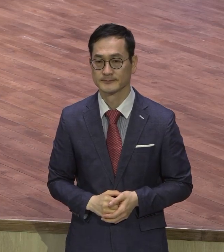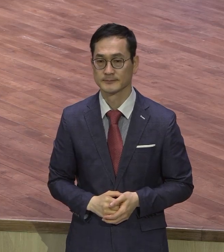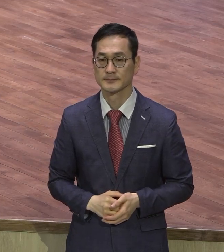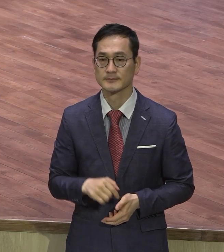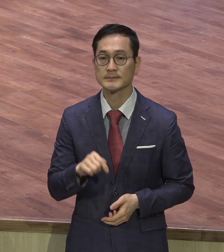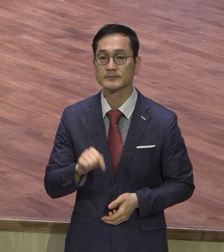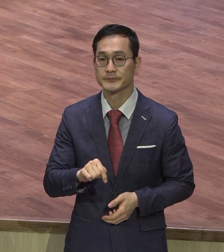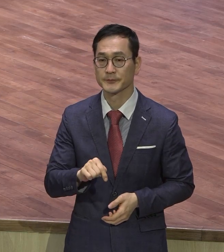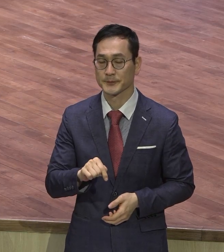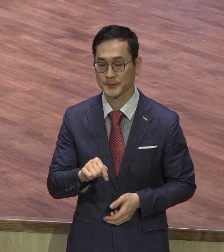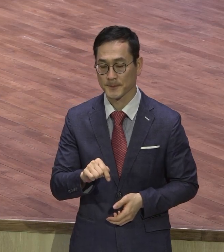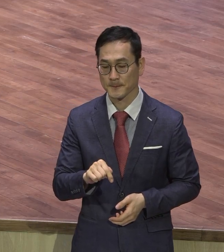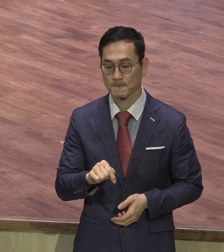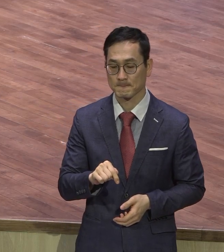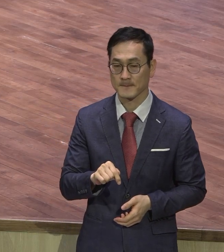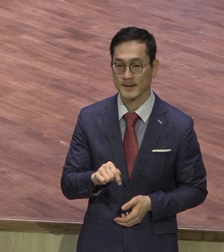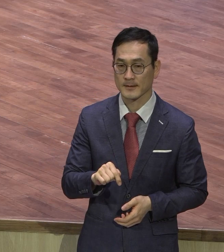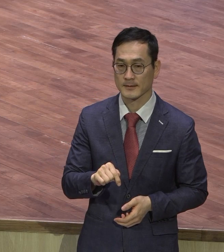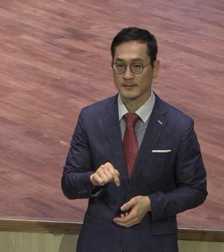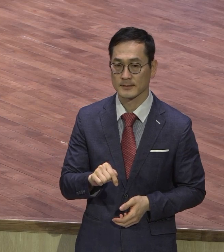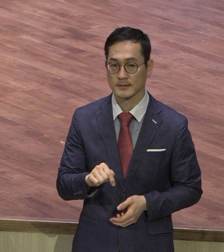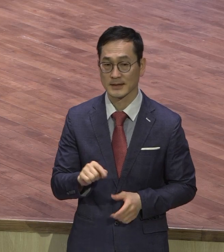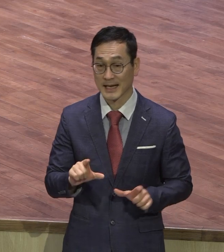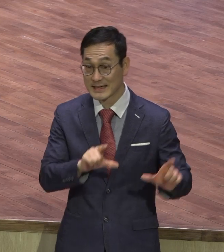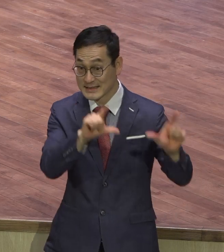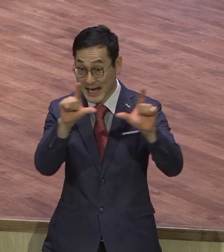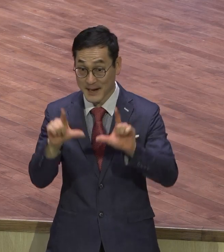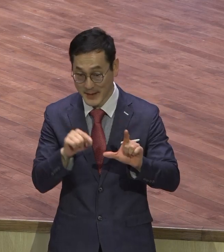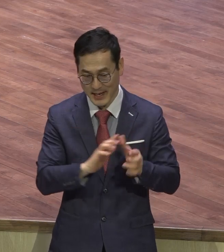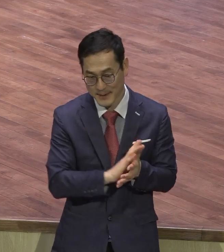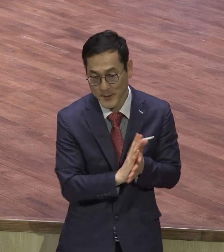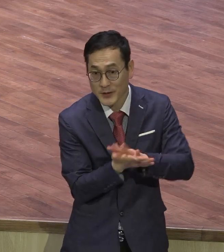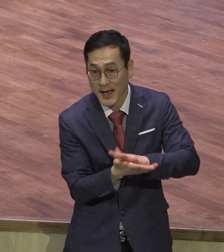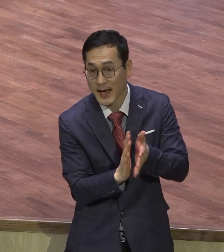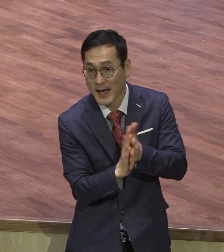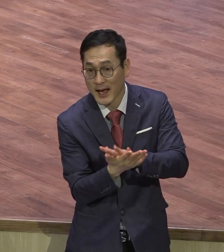거기에 걸맞는 삶의 어떤